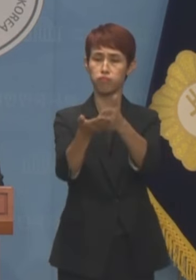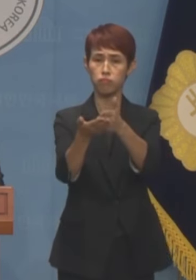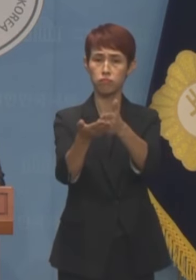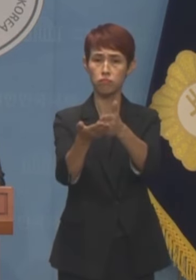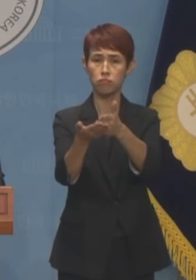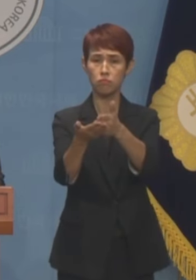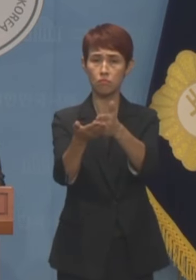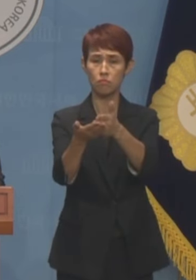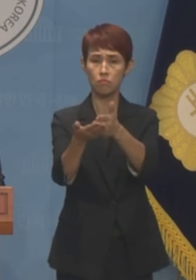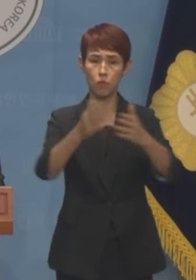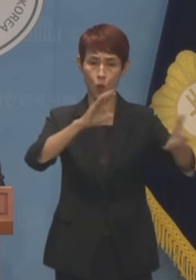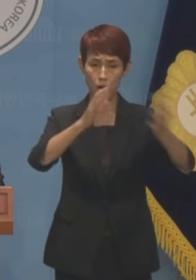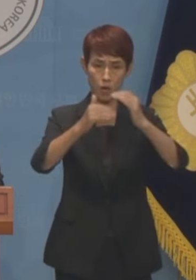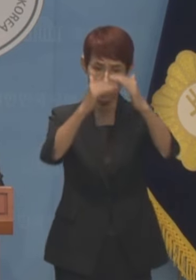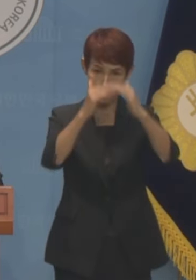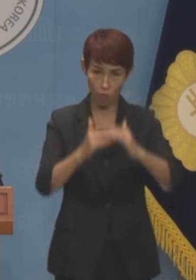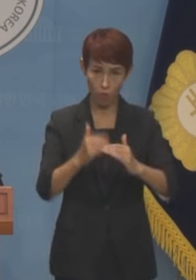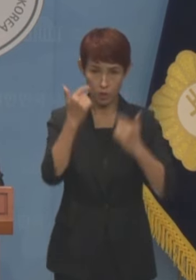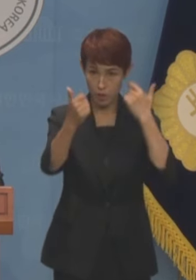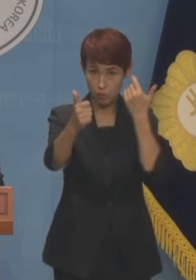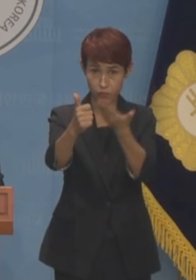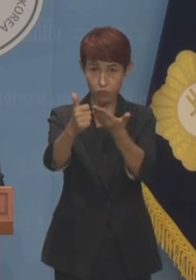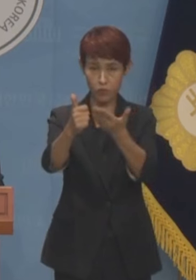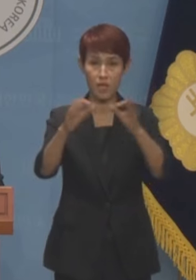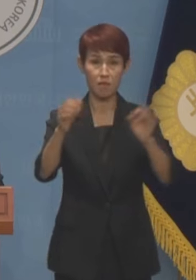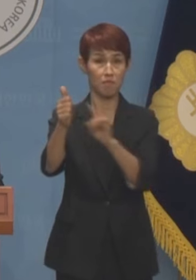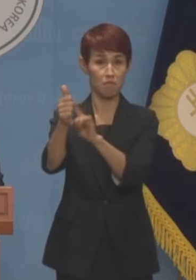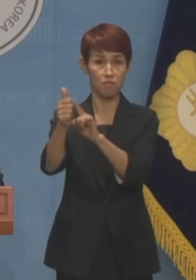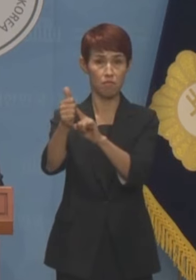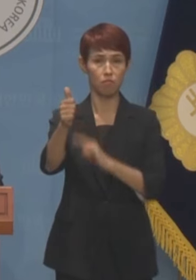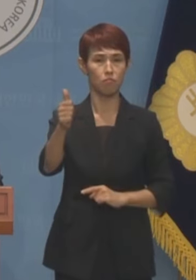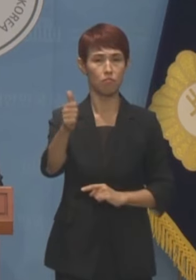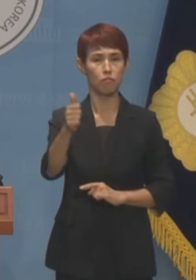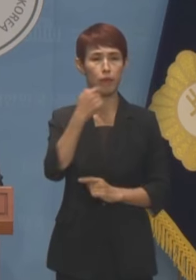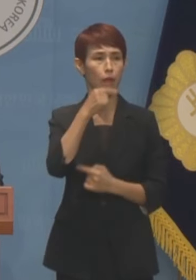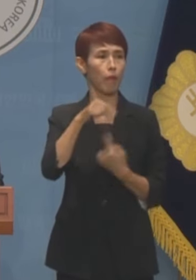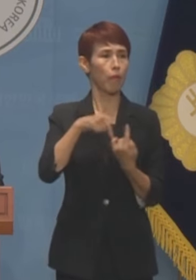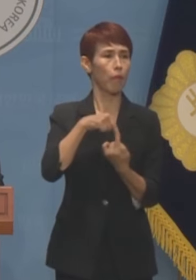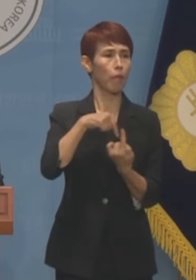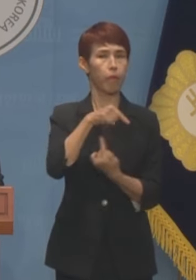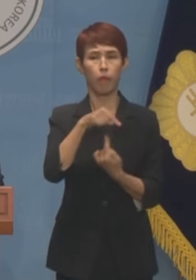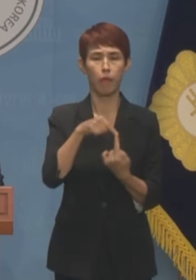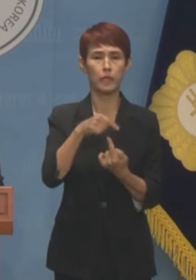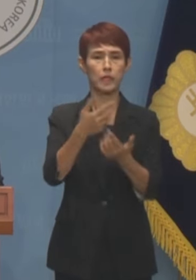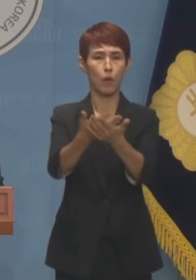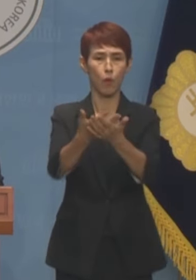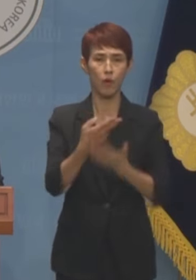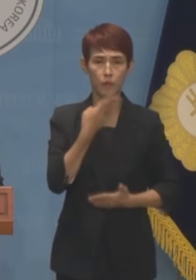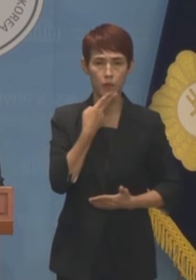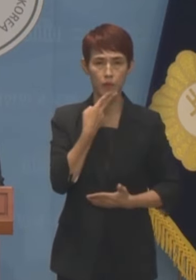요구했고 회의 과정에 대해 질의했으며 김태규 직무대행은 횡설 수설 자료 제출과